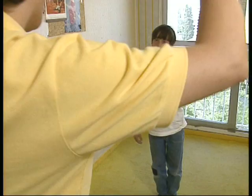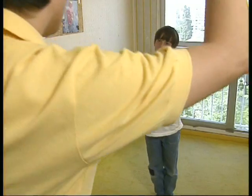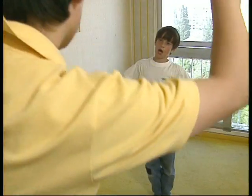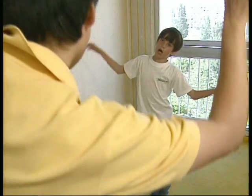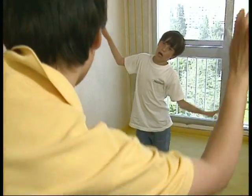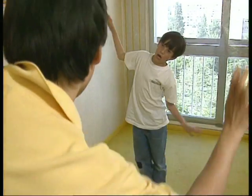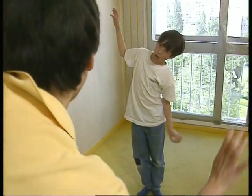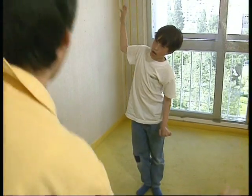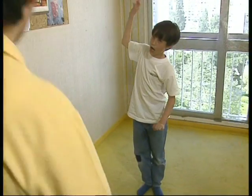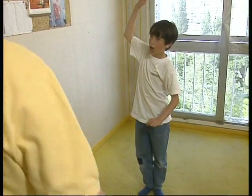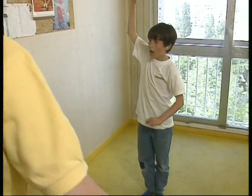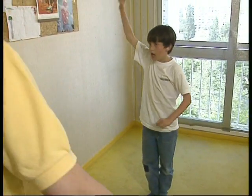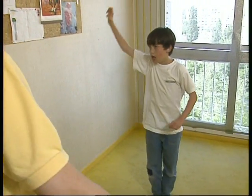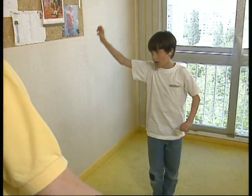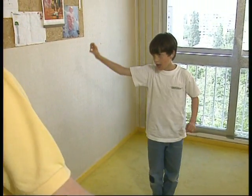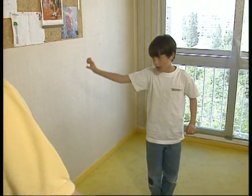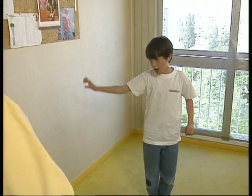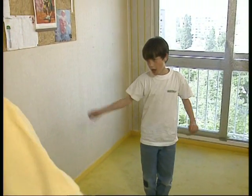monde.